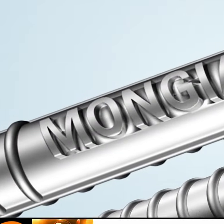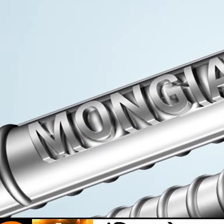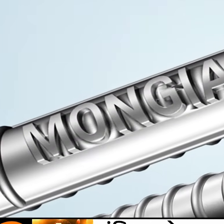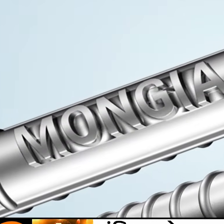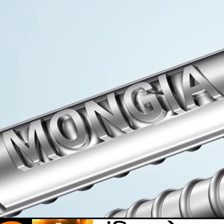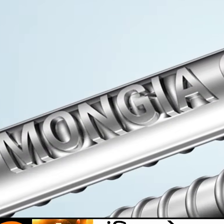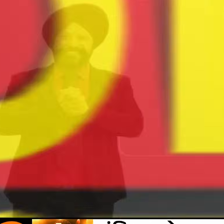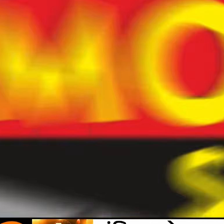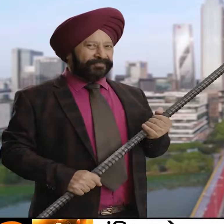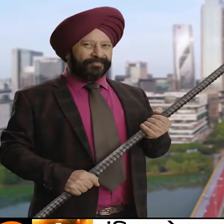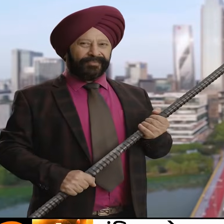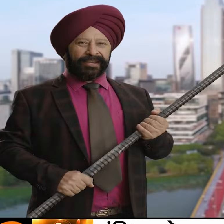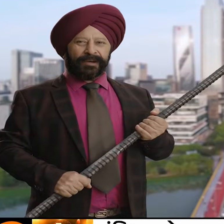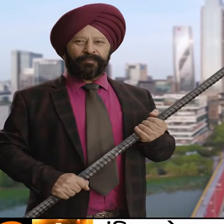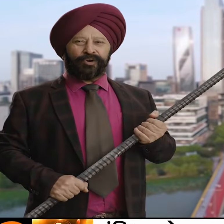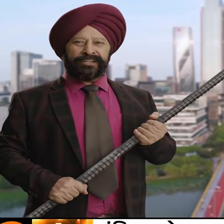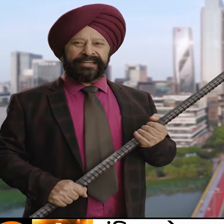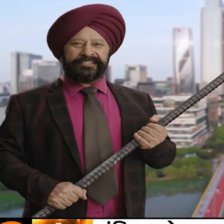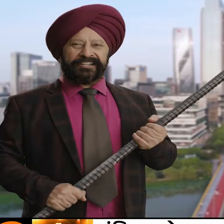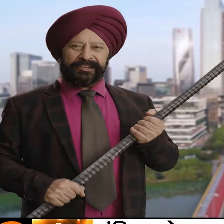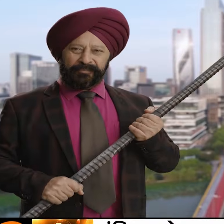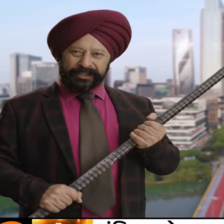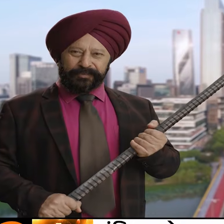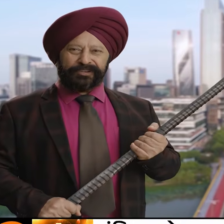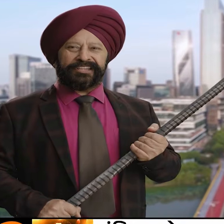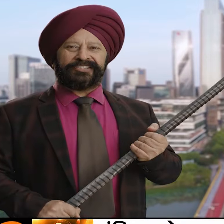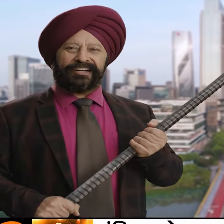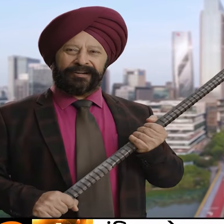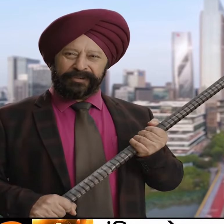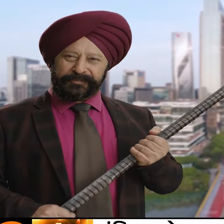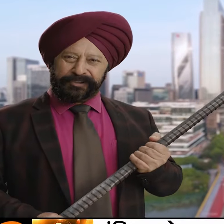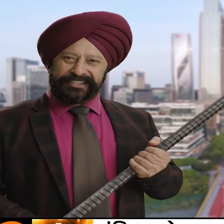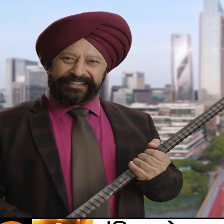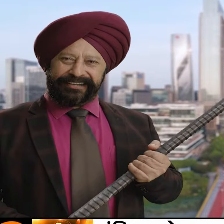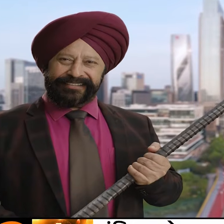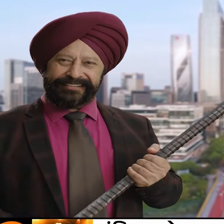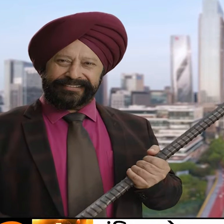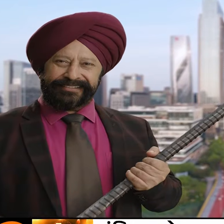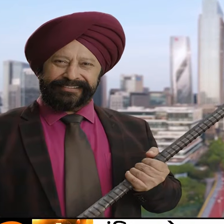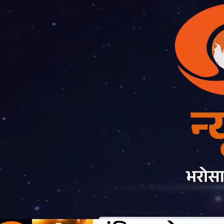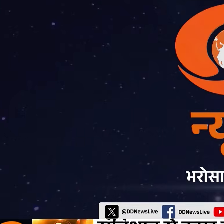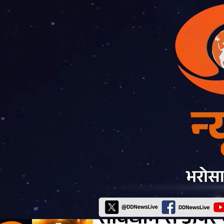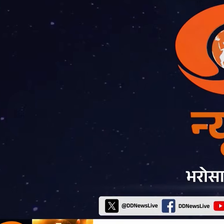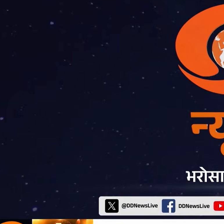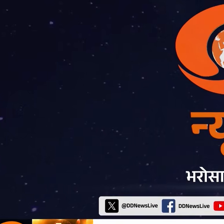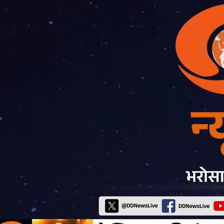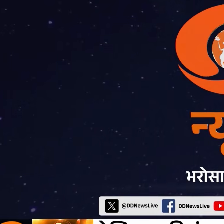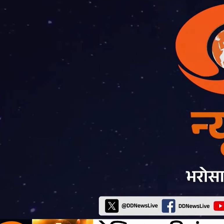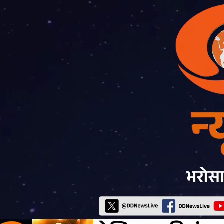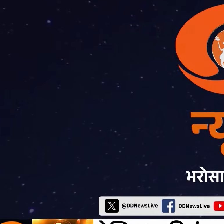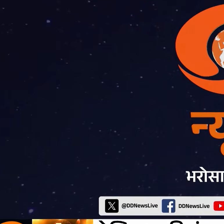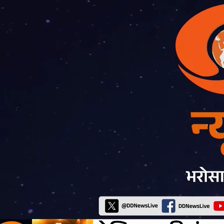के साथ। मोंगिया स्टील, मजबूत देश का मजबूत सरिया।